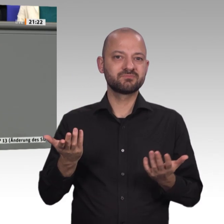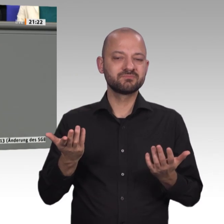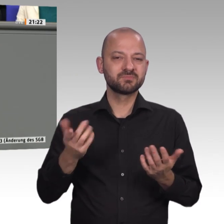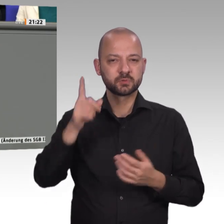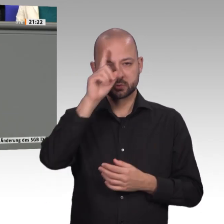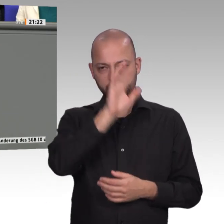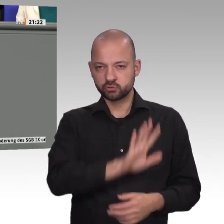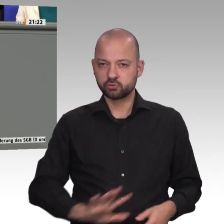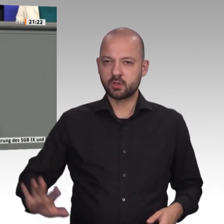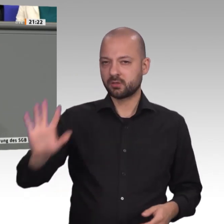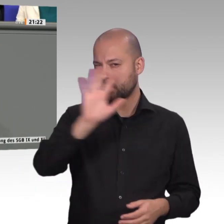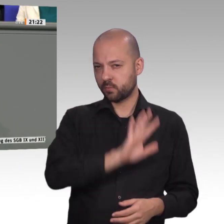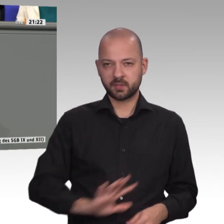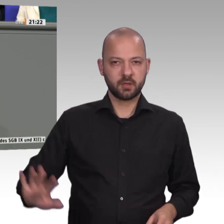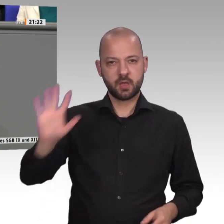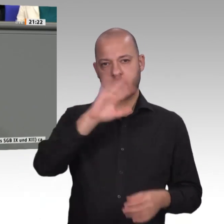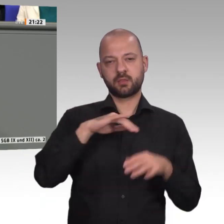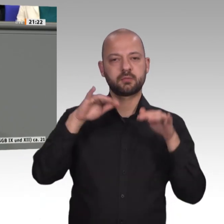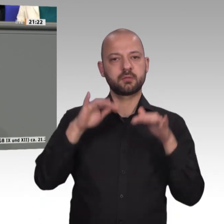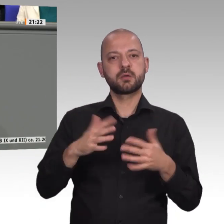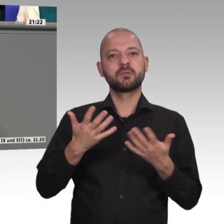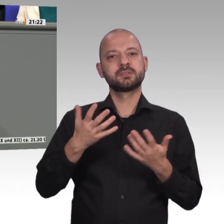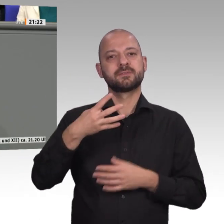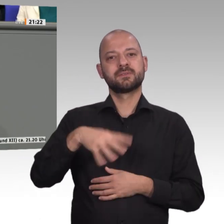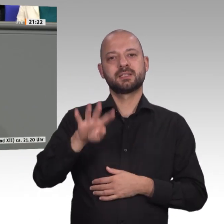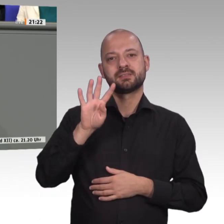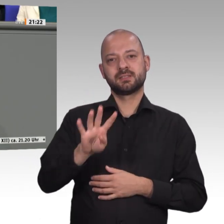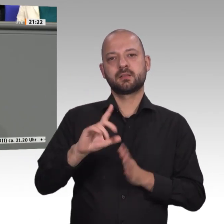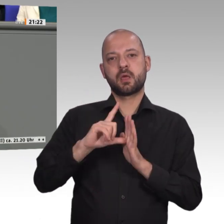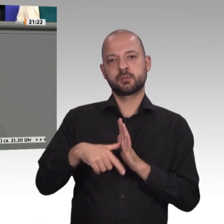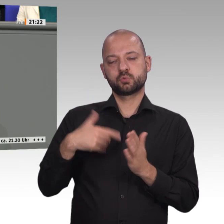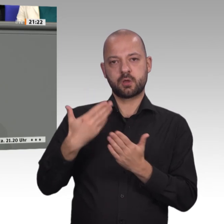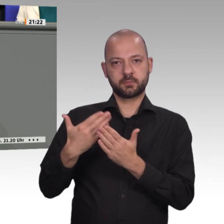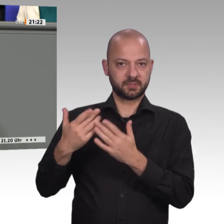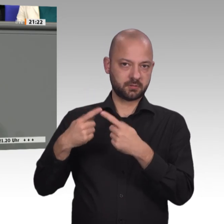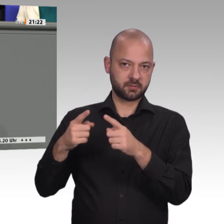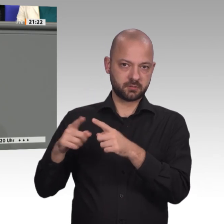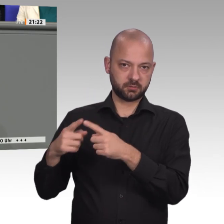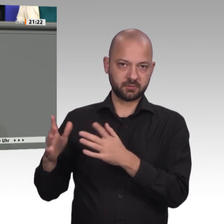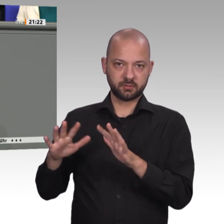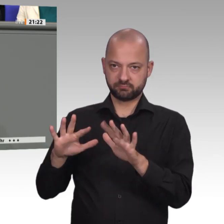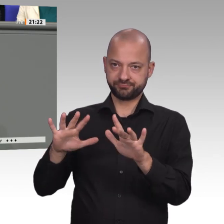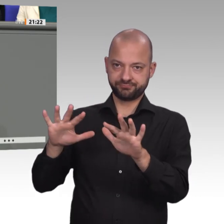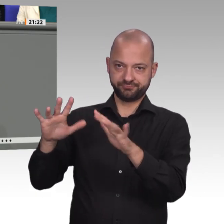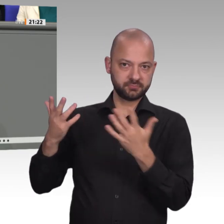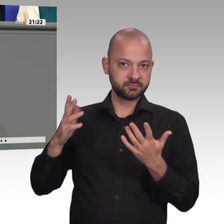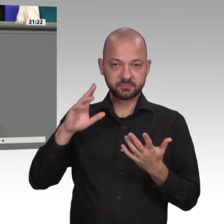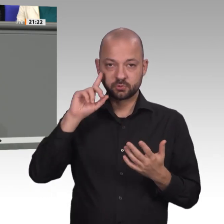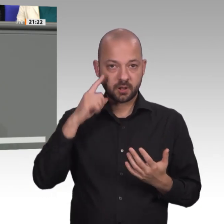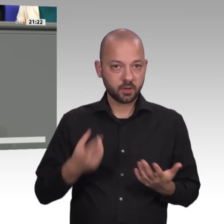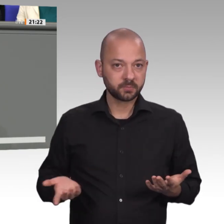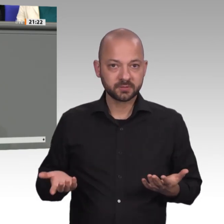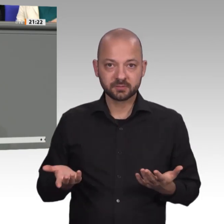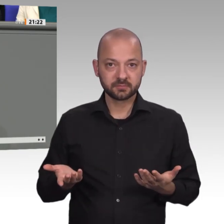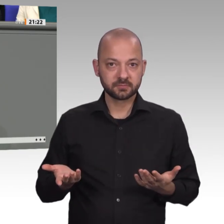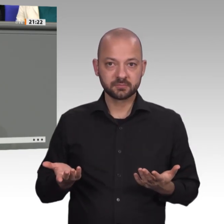sie sozusagen da gar keine andere Leistung erbringen können. Ein Sachverständiger hat gesagt, die Idee des anderen Leistungsanbieters